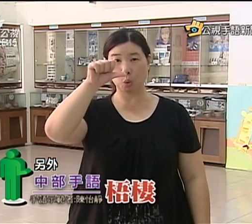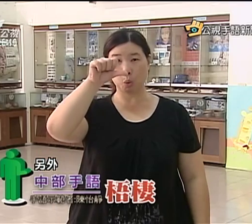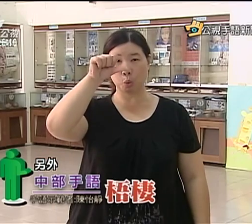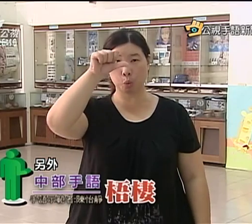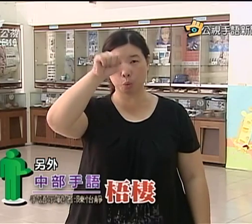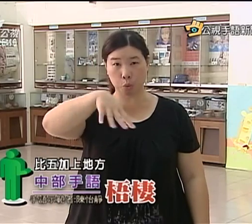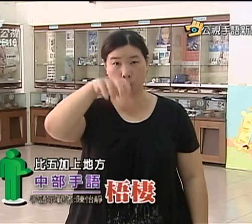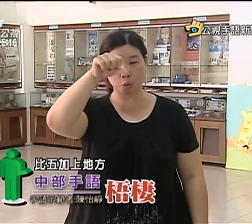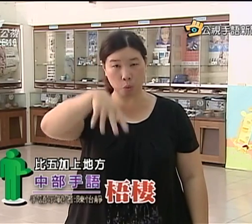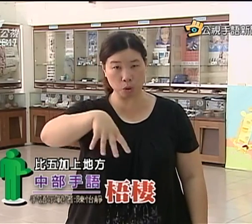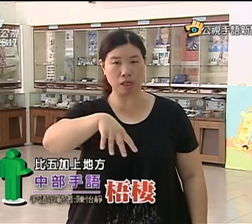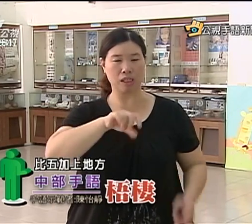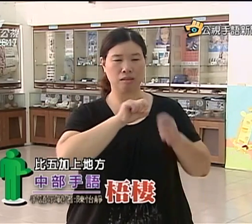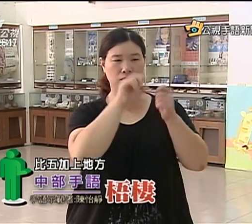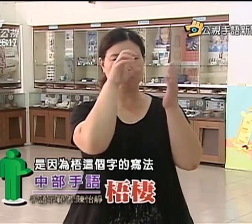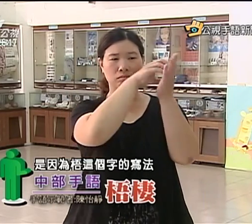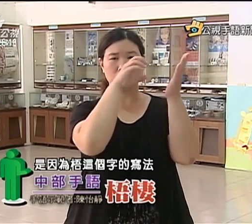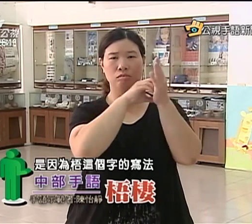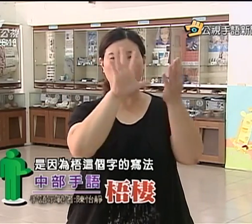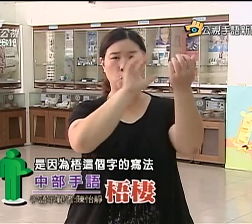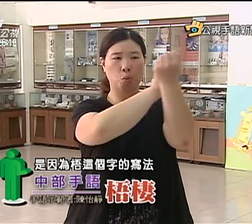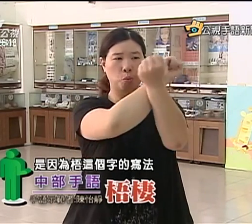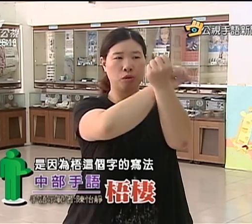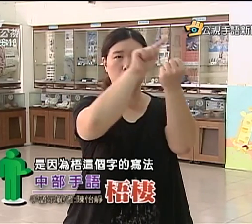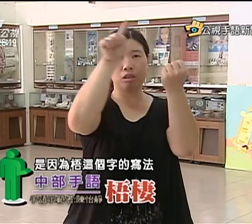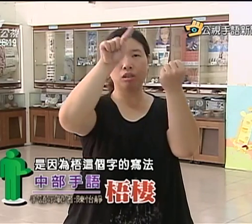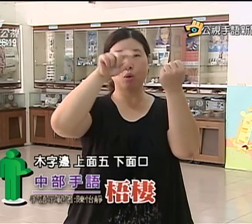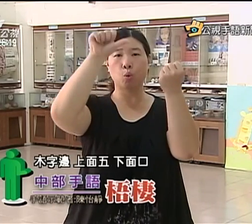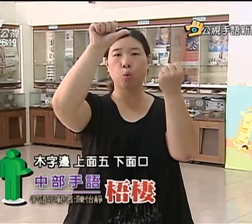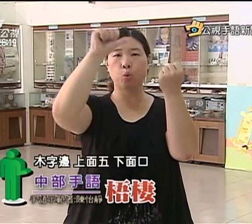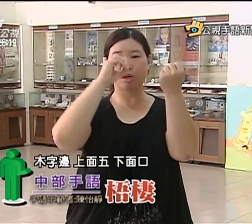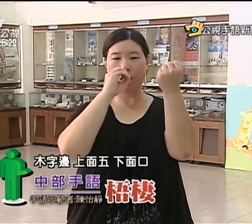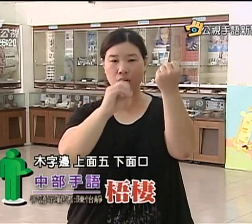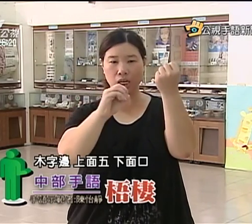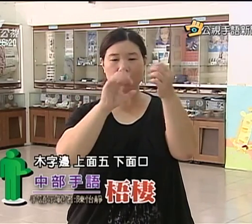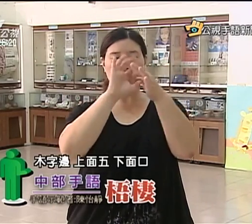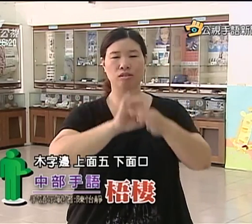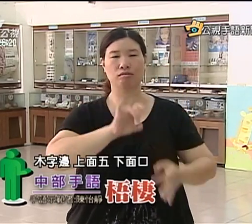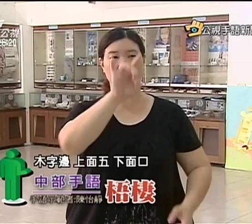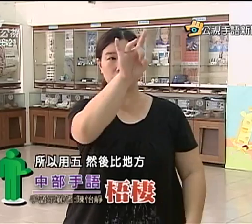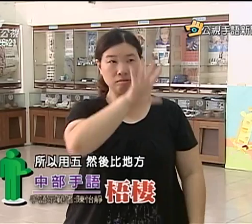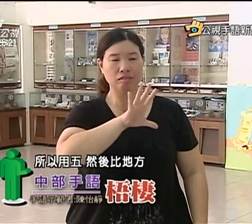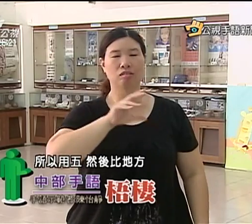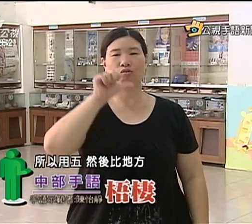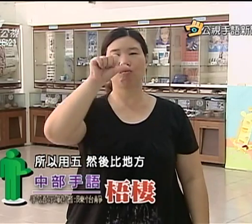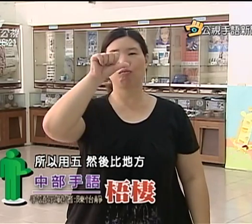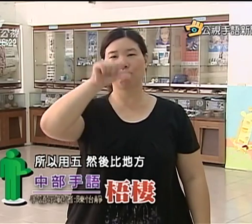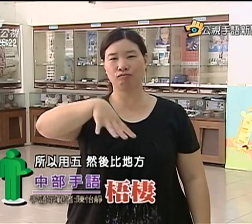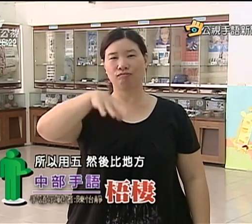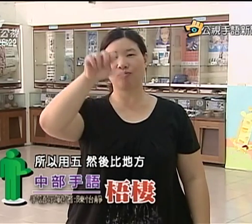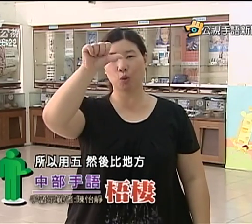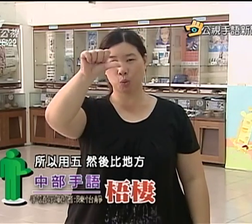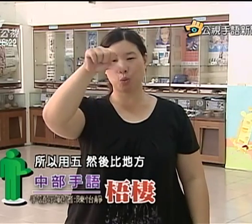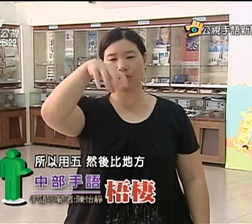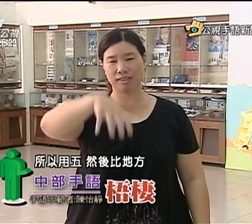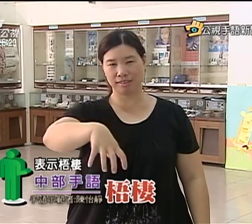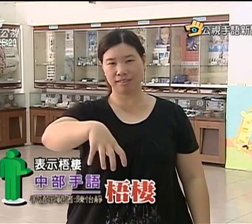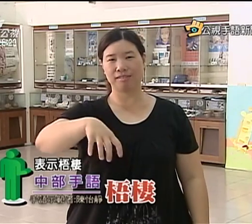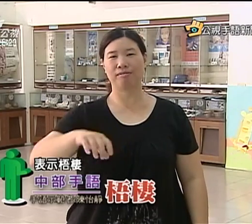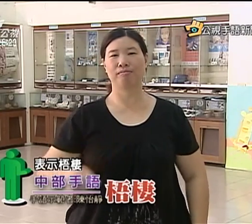另外比五加上地方是因为吴这个字的写法木字边上面五下面口，所以用五然后比地方表示吴